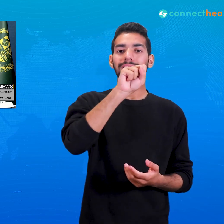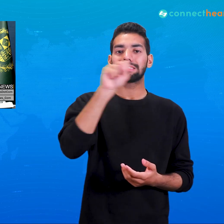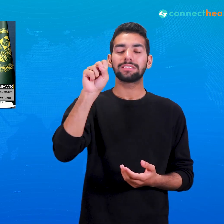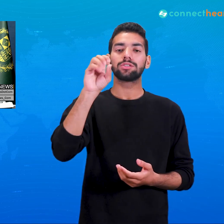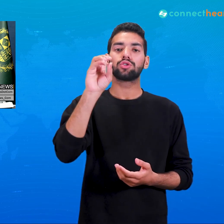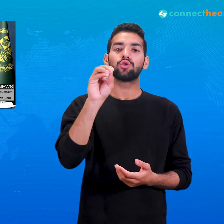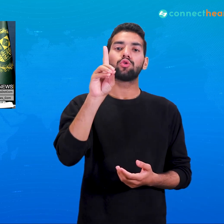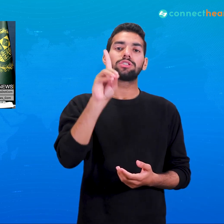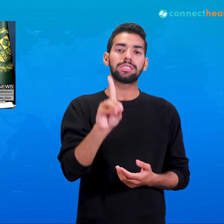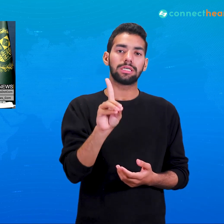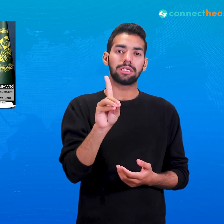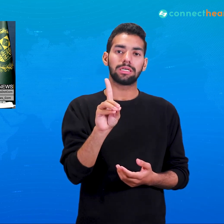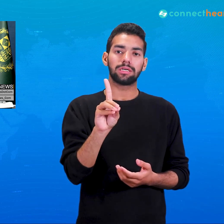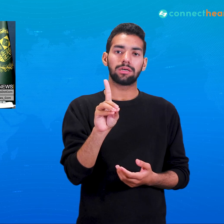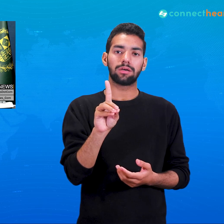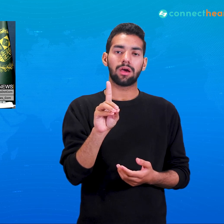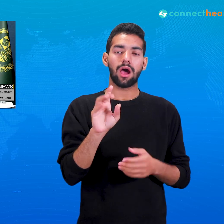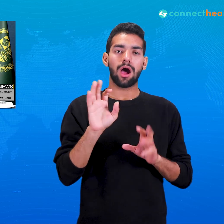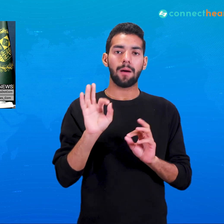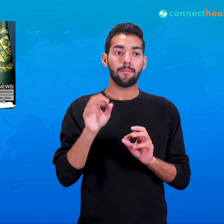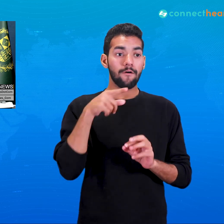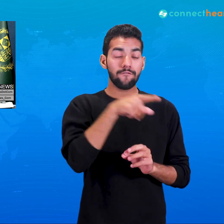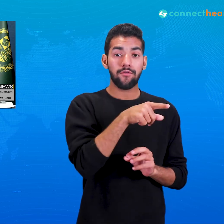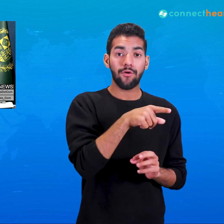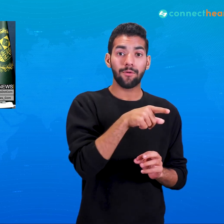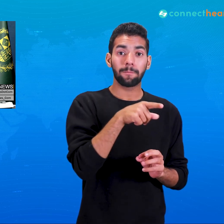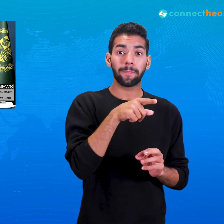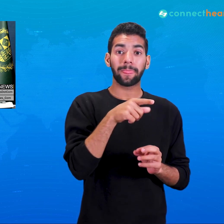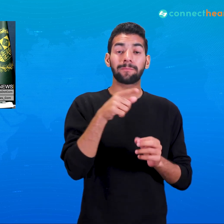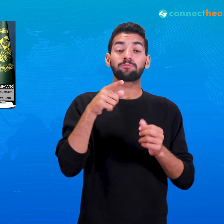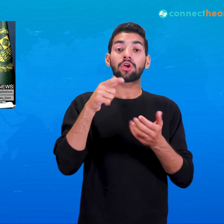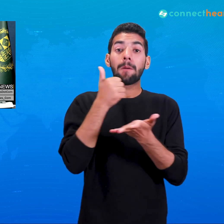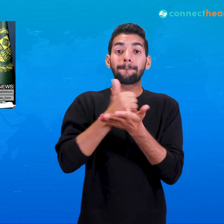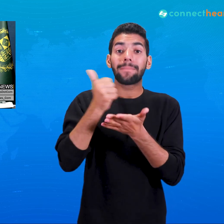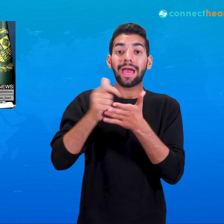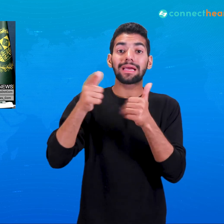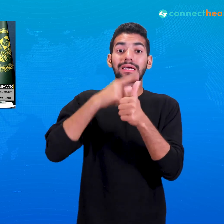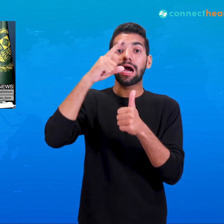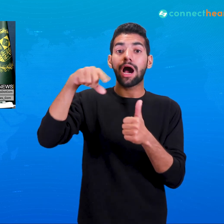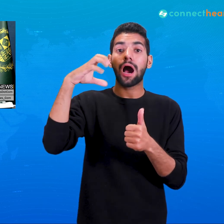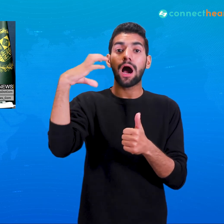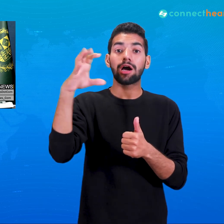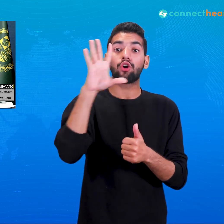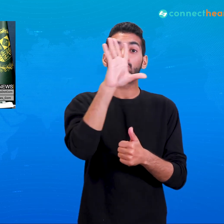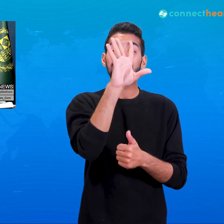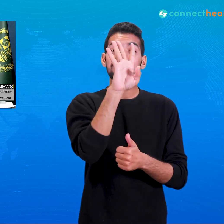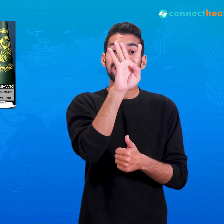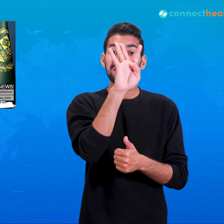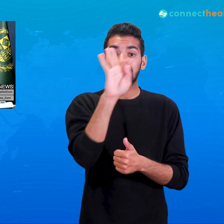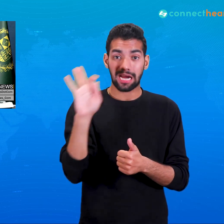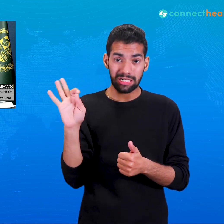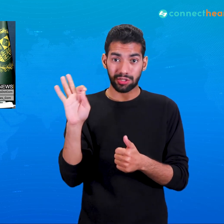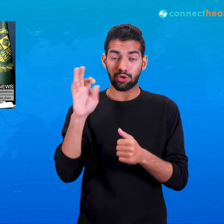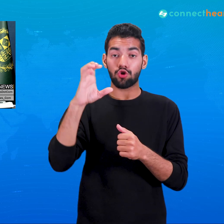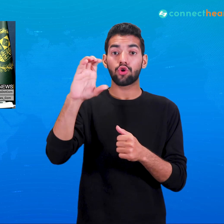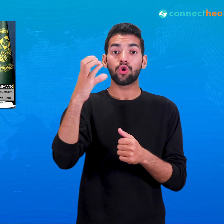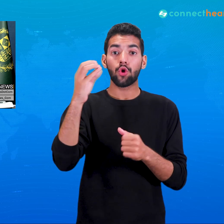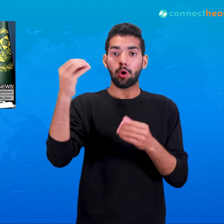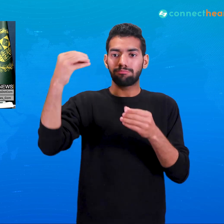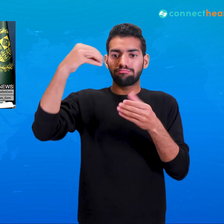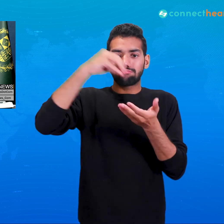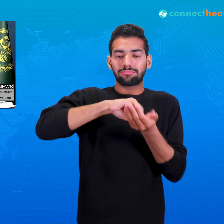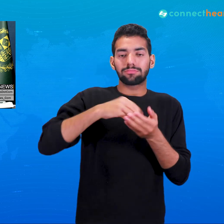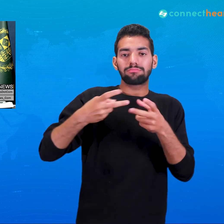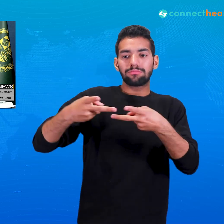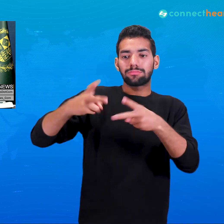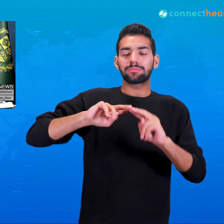چپڑاسی. مقصود چپڑاسی, ایک چپڑاسی کے اکاؤنٹ میں 400 کروڑ روپیہ کیسے آ